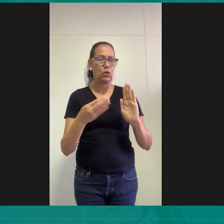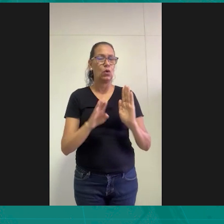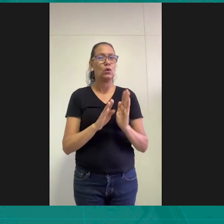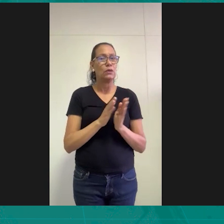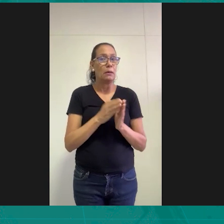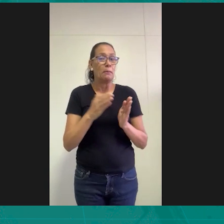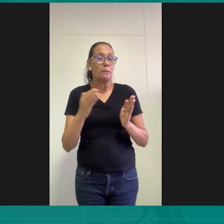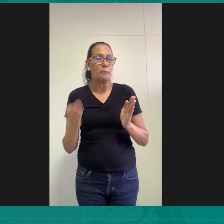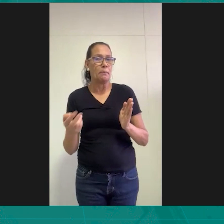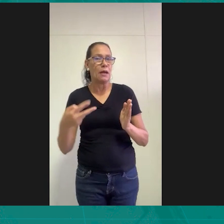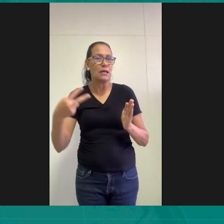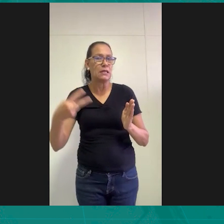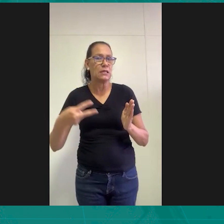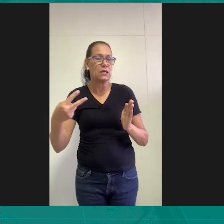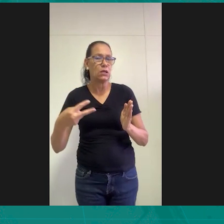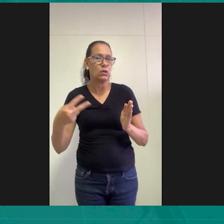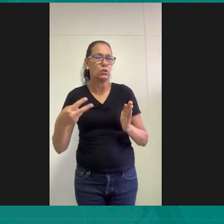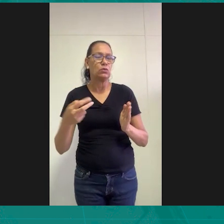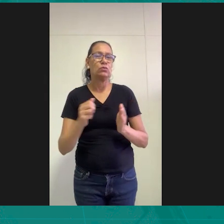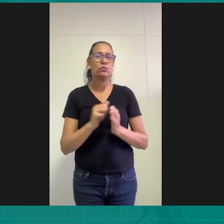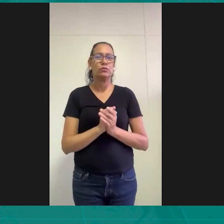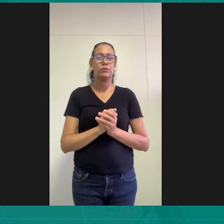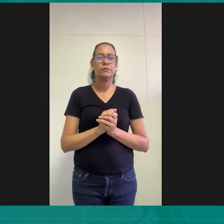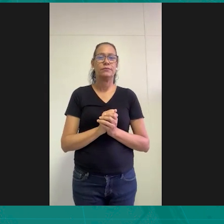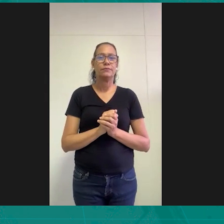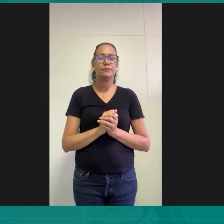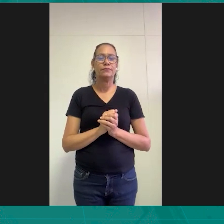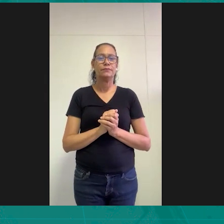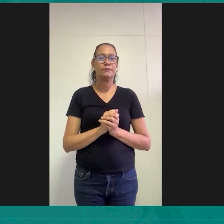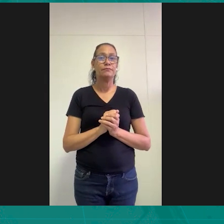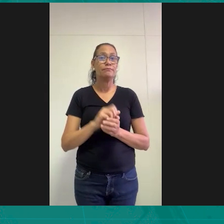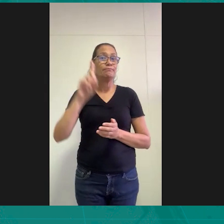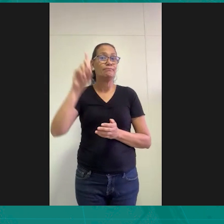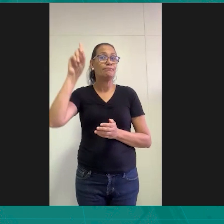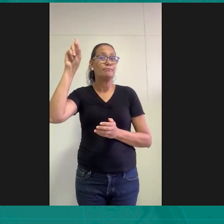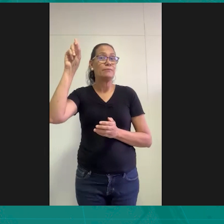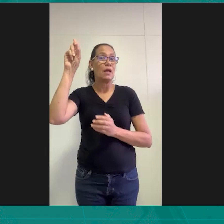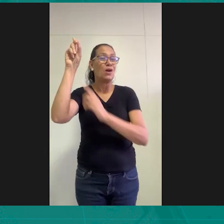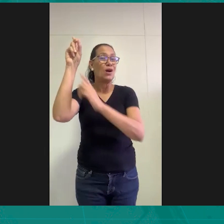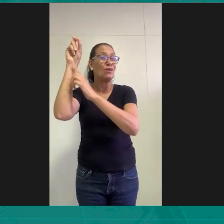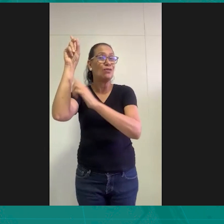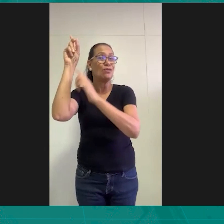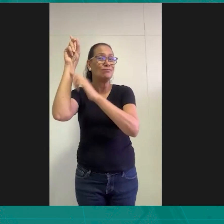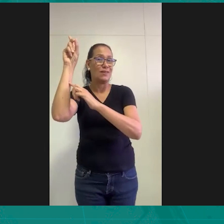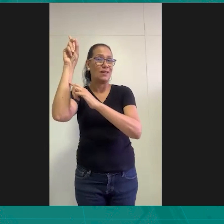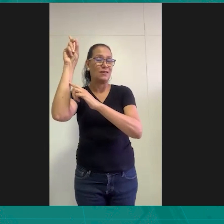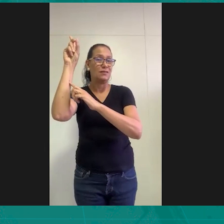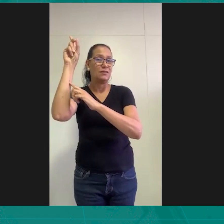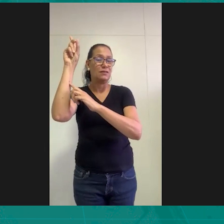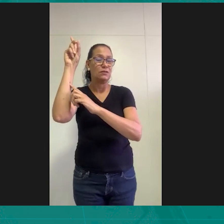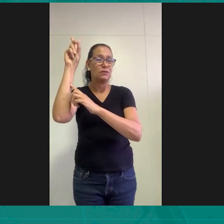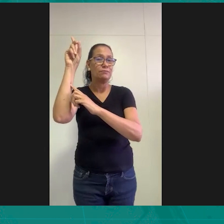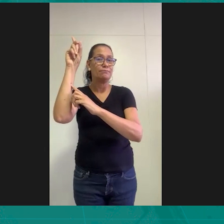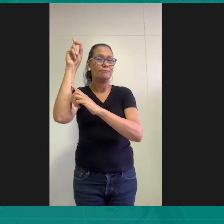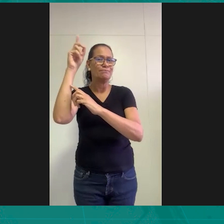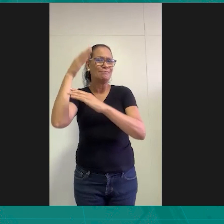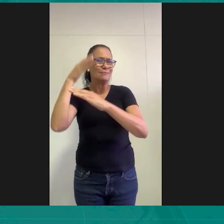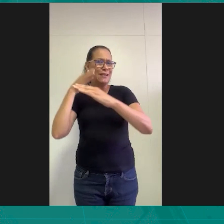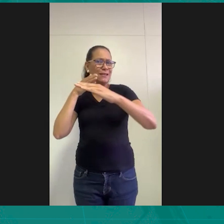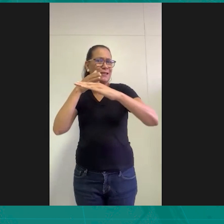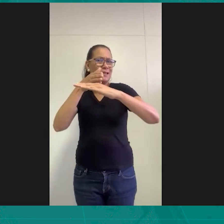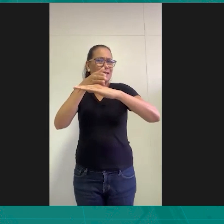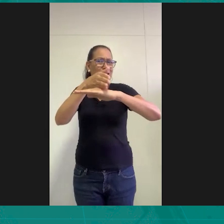irmãos, a intenção de Deus é introduzir, né, o homem em